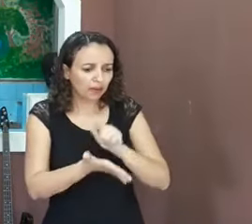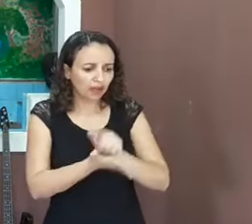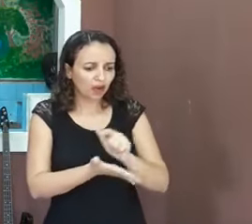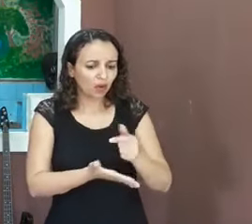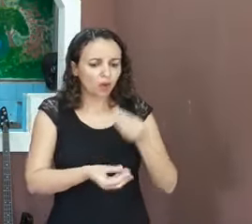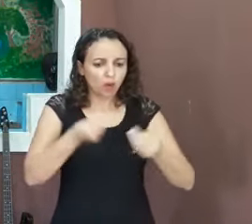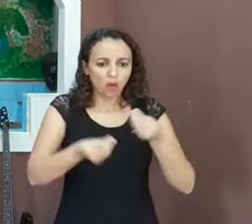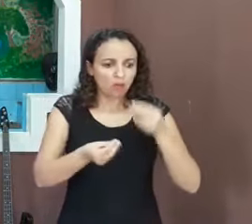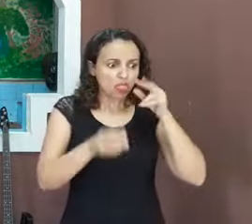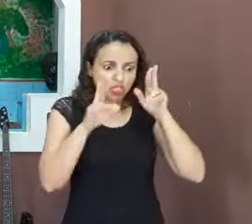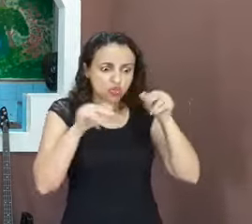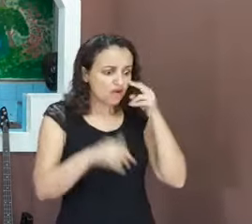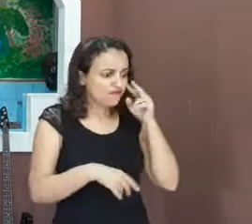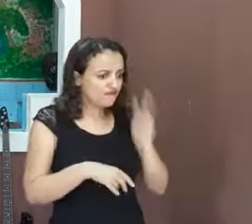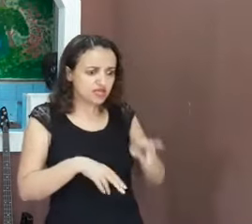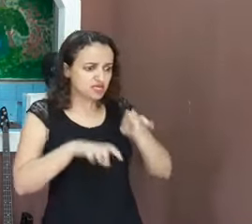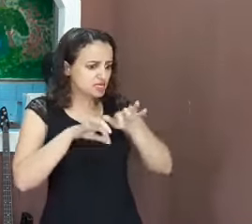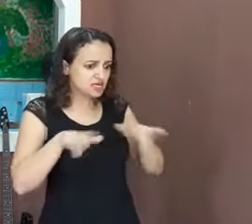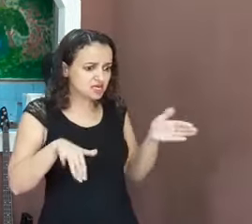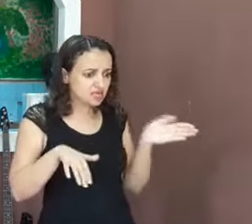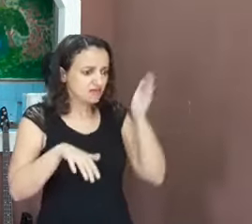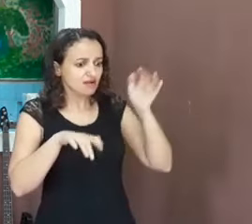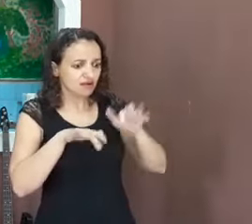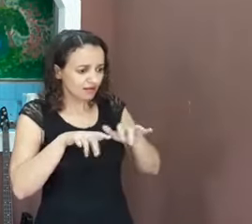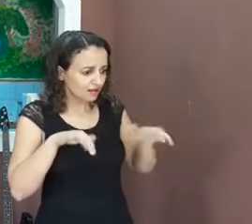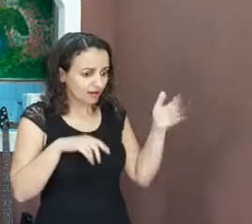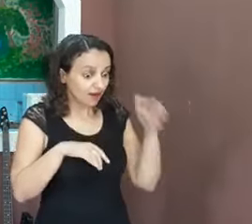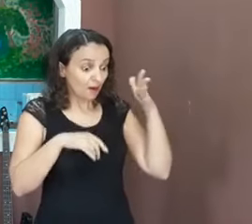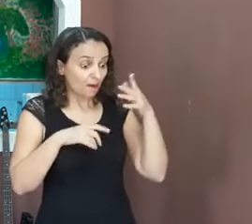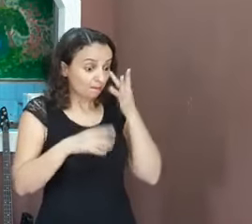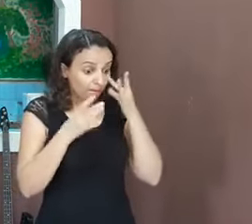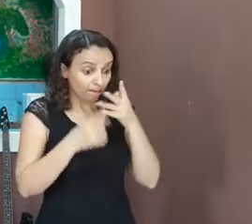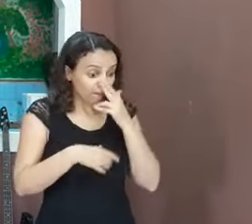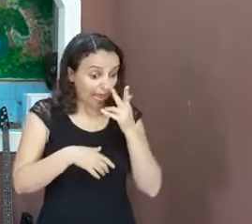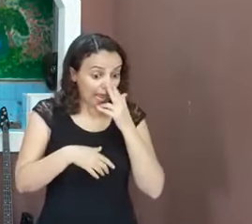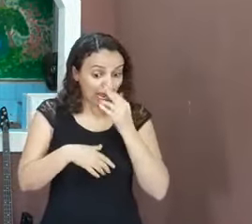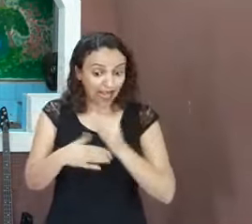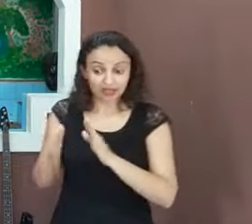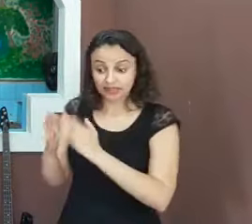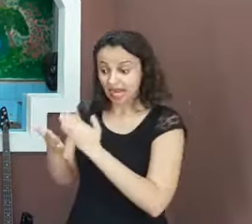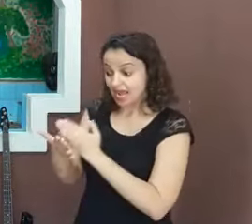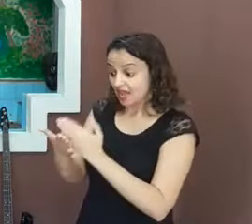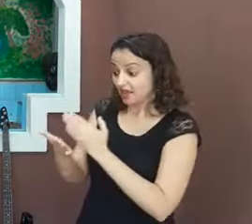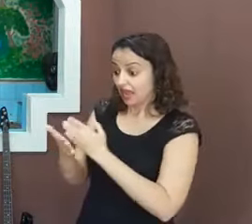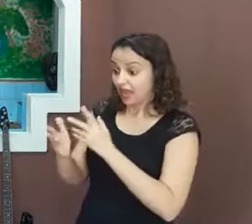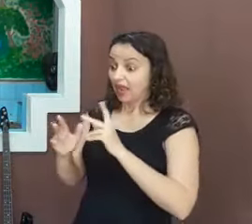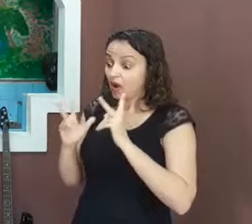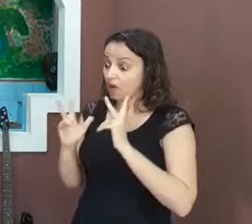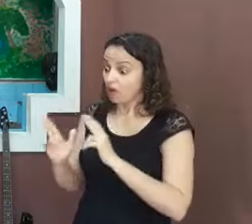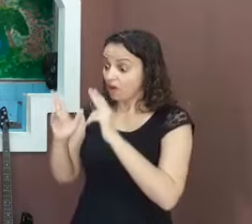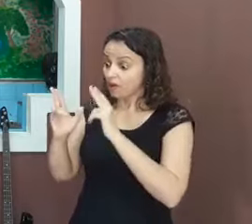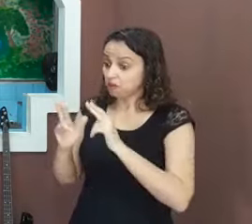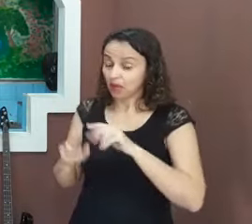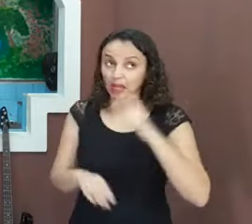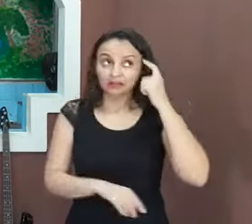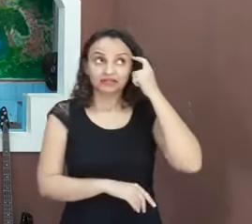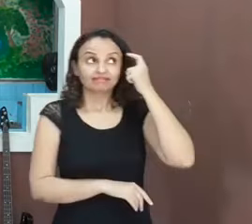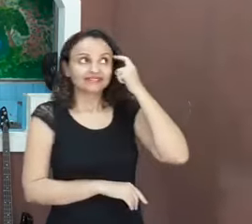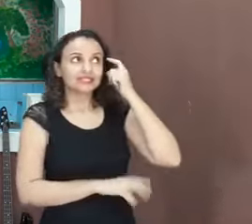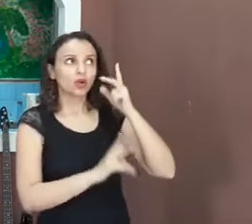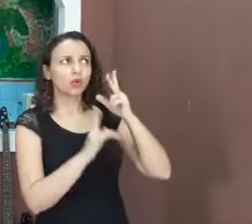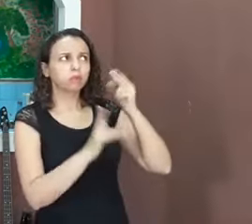uma máquina de escrever. E eu falei, nossa, parece as letras do livro. Será que é assim que escreve todos os livros? Né?